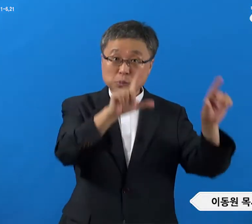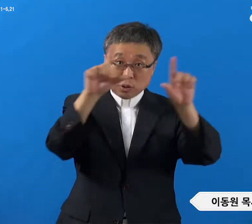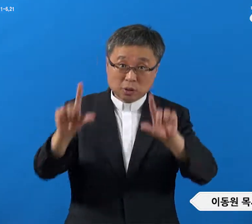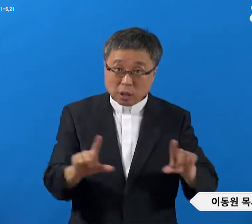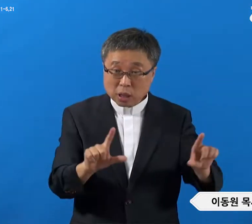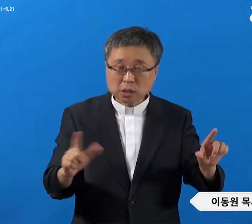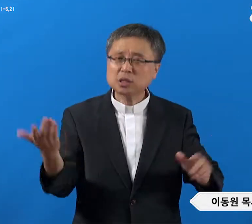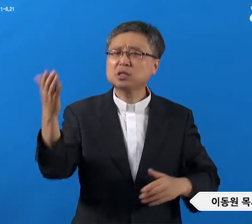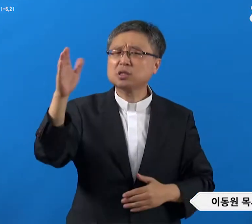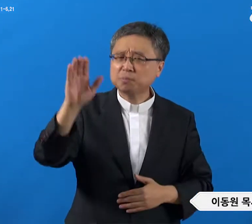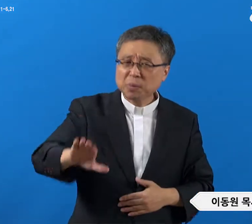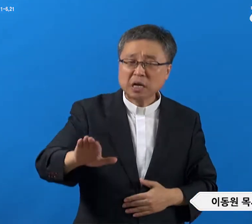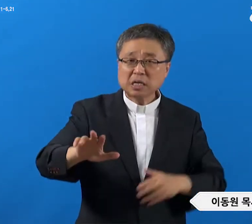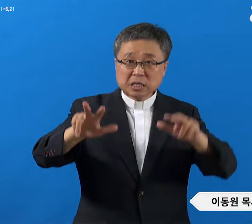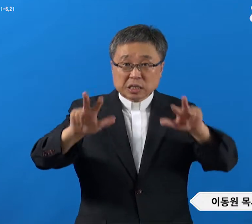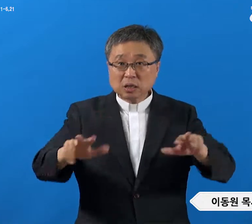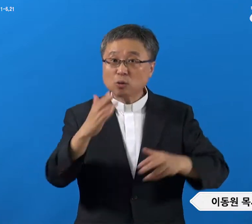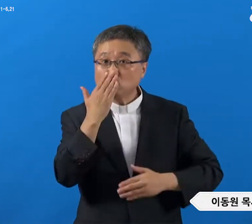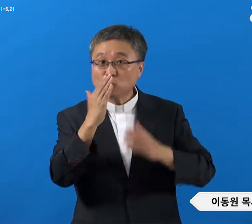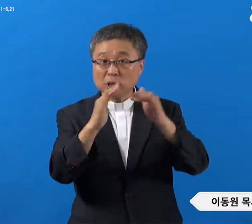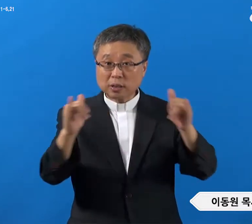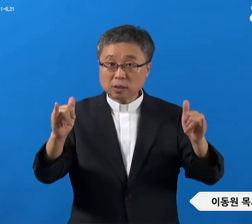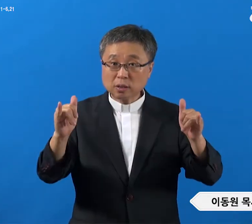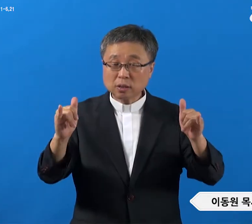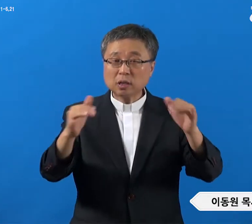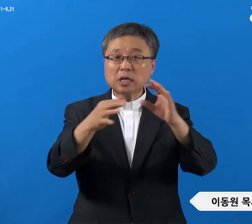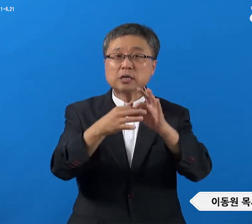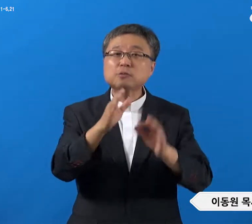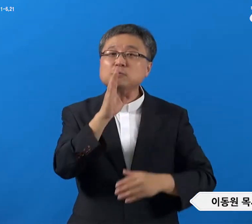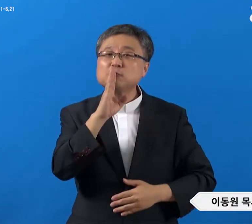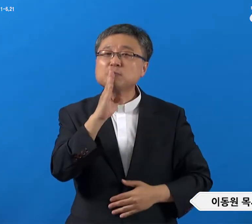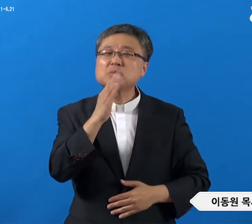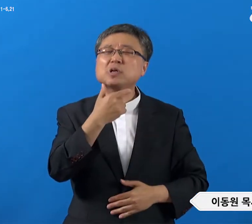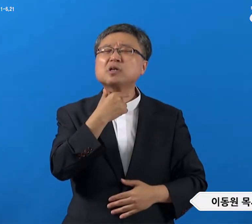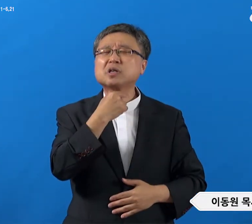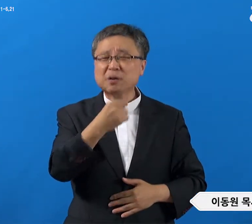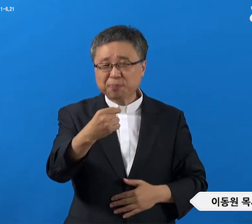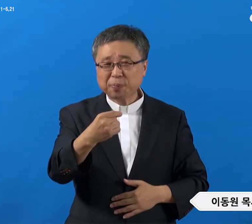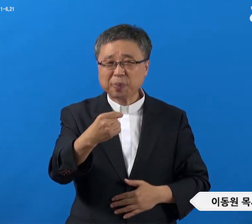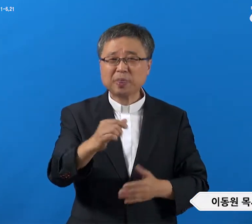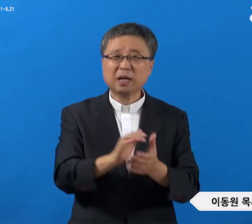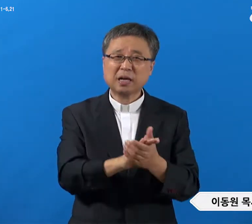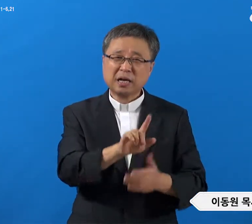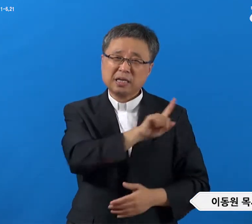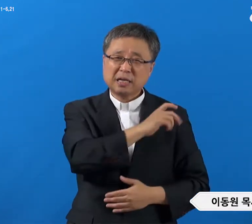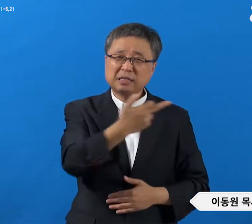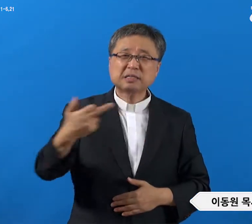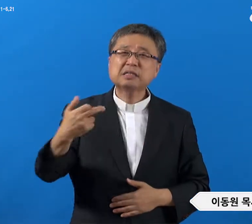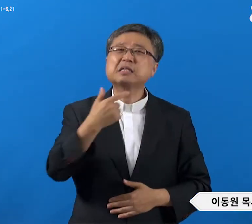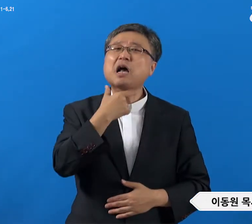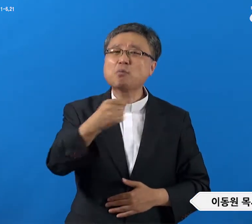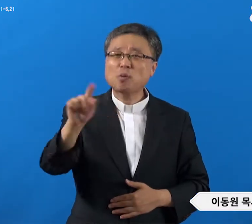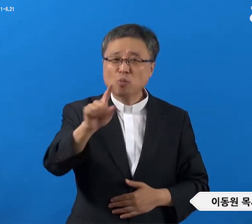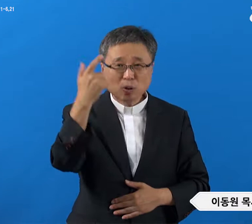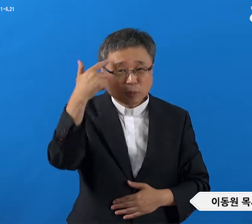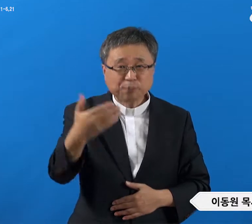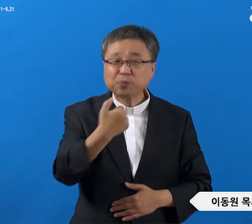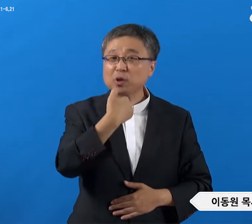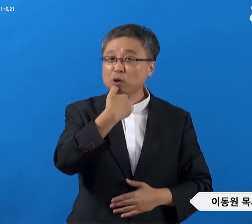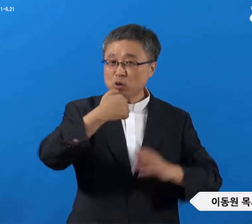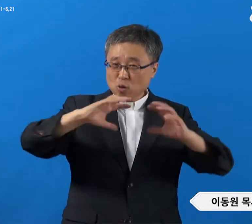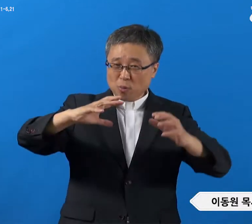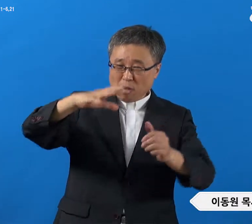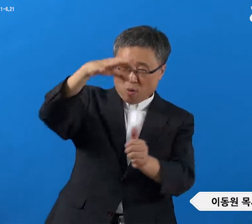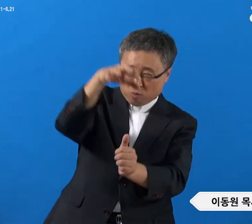그런데 이제는 유대인들의 진정한 갈망, 그 당시 유대인들의 가장 커다란 갈망이 뭐였어요? 그들은 로마에